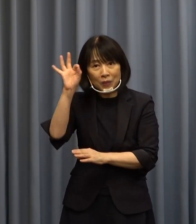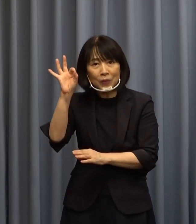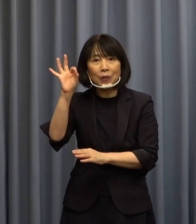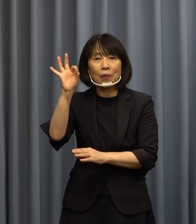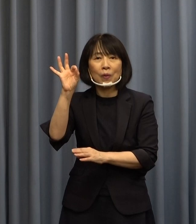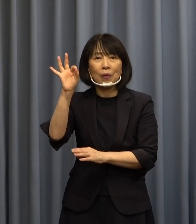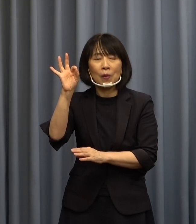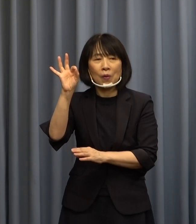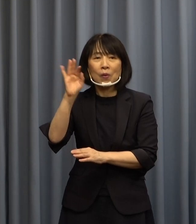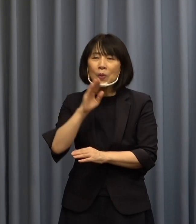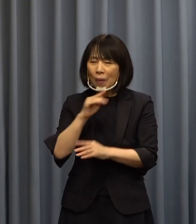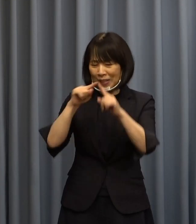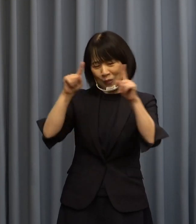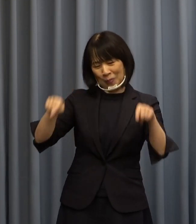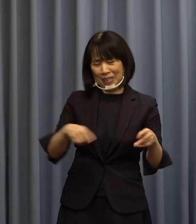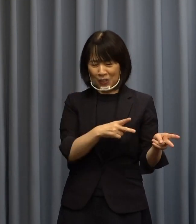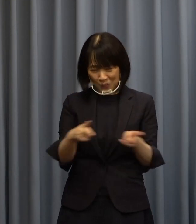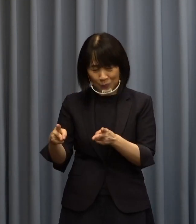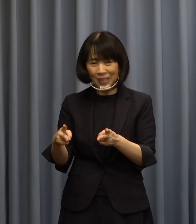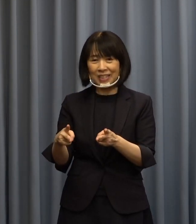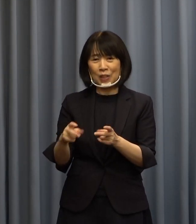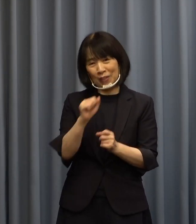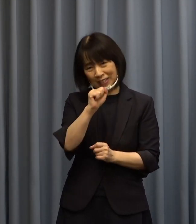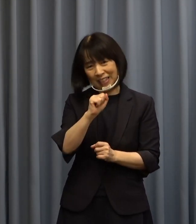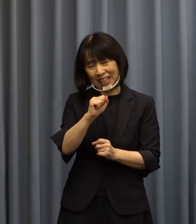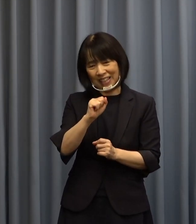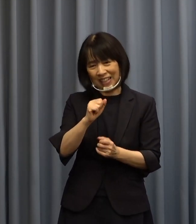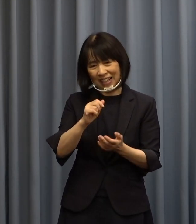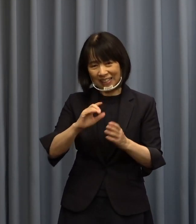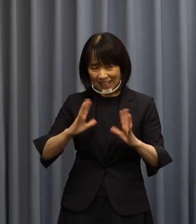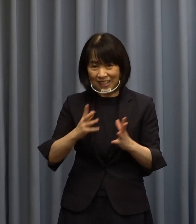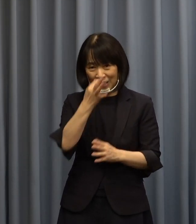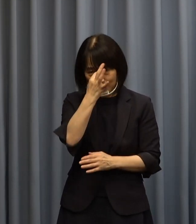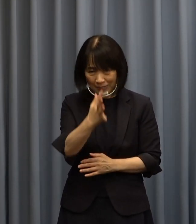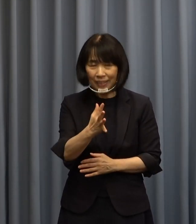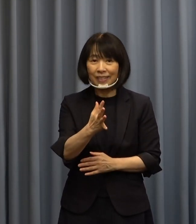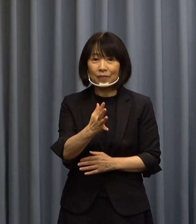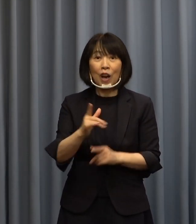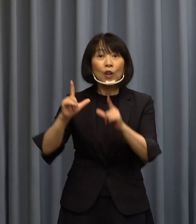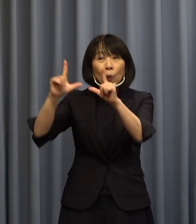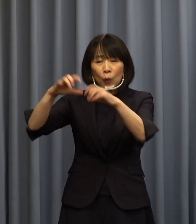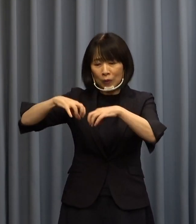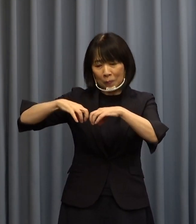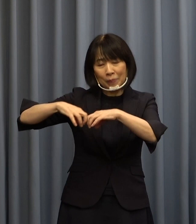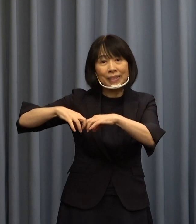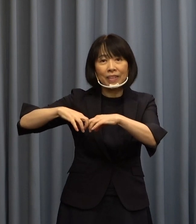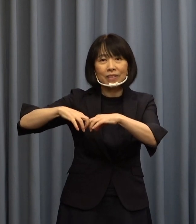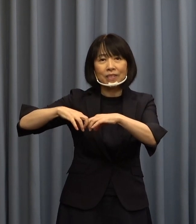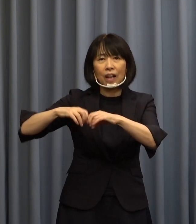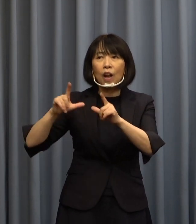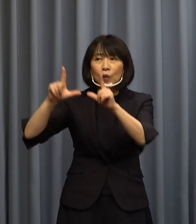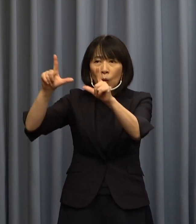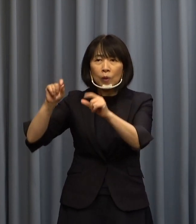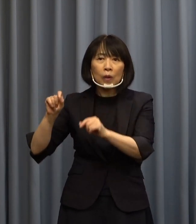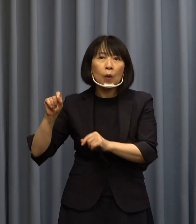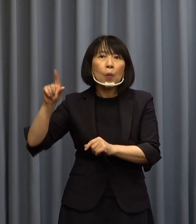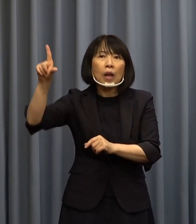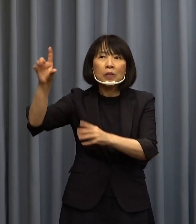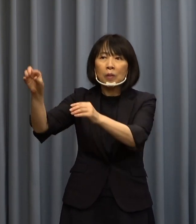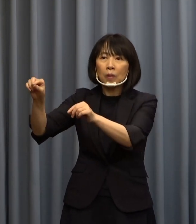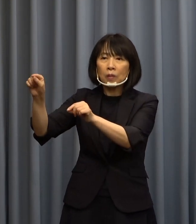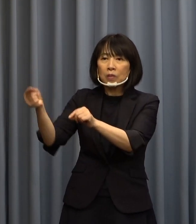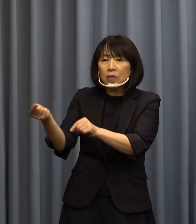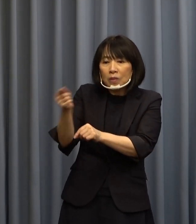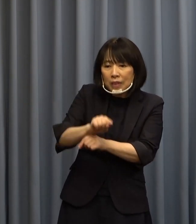実はすみません、本当はお見せしたかったんですが、東京と密接な関係にあるので、東京がやっぱり増えると我々増えるっていう状況